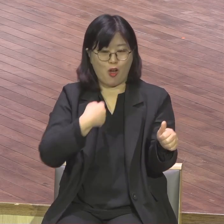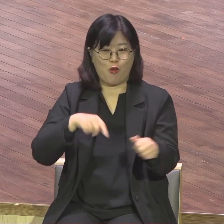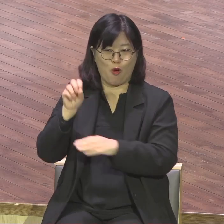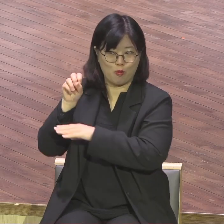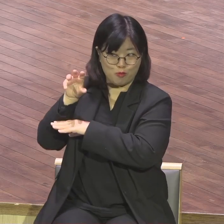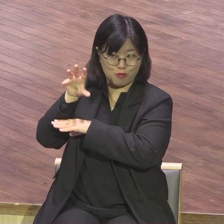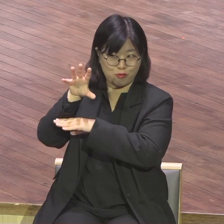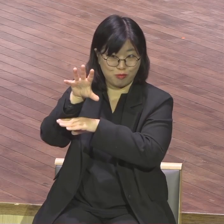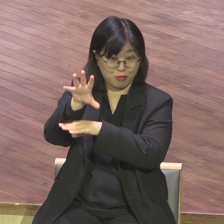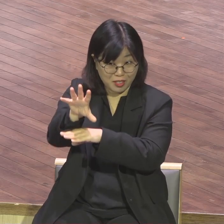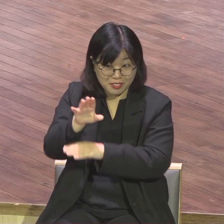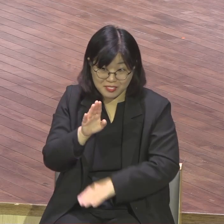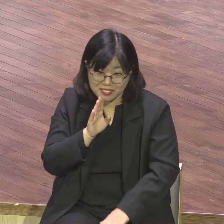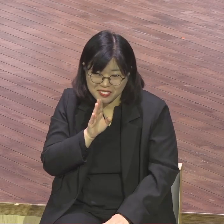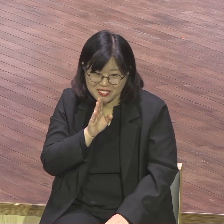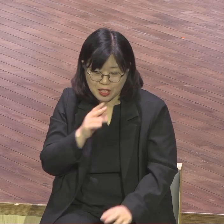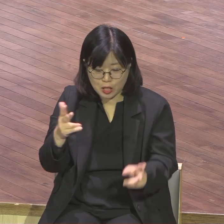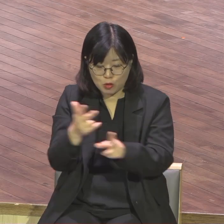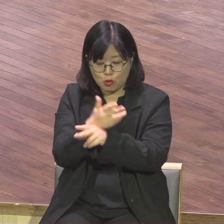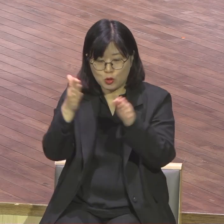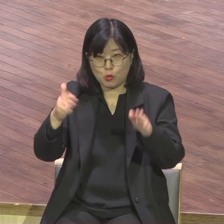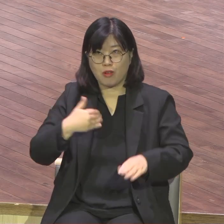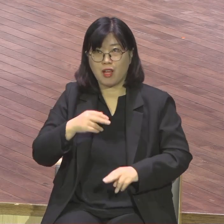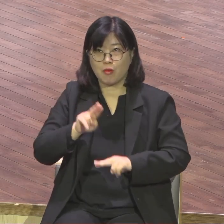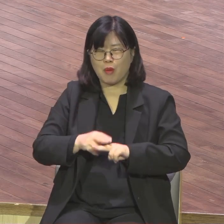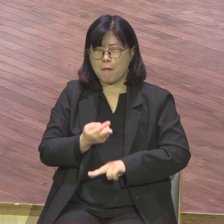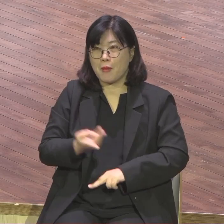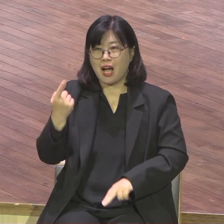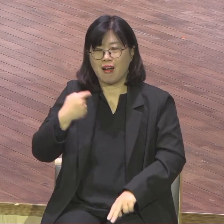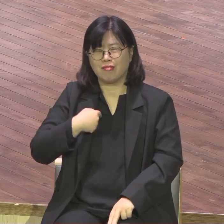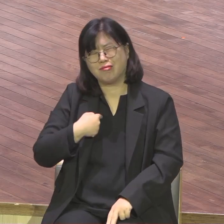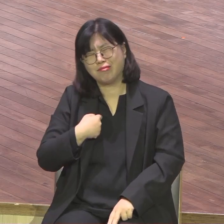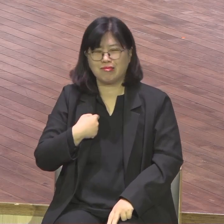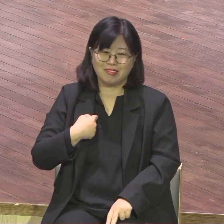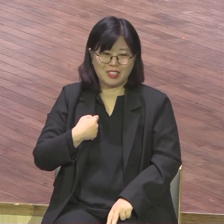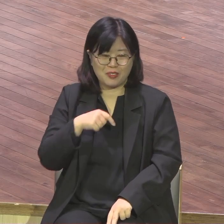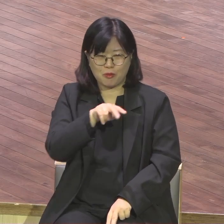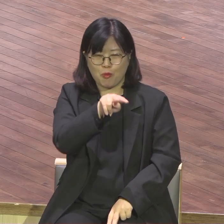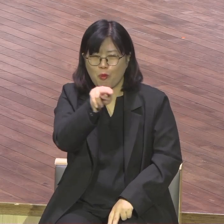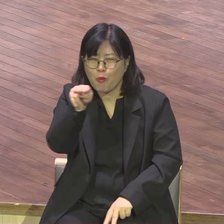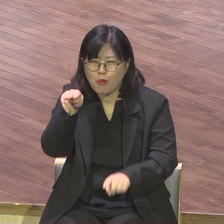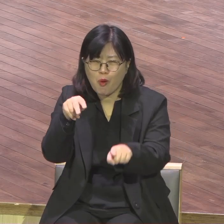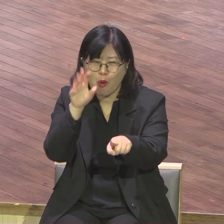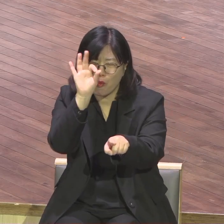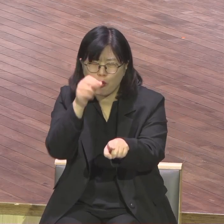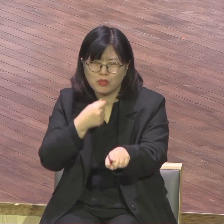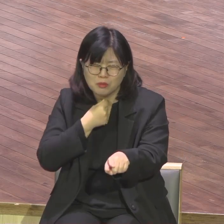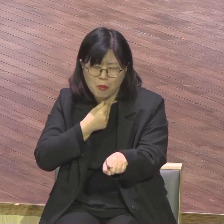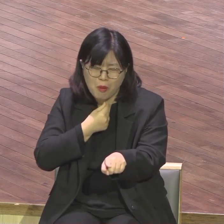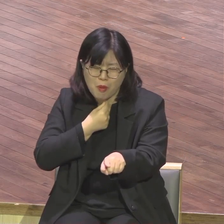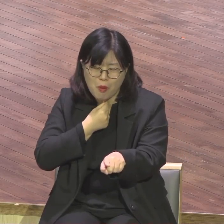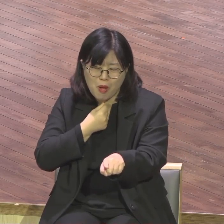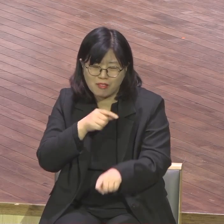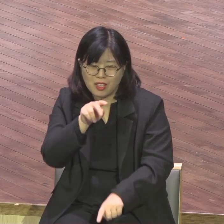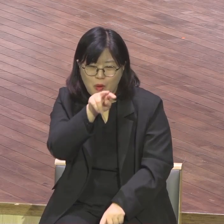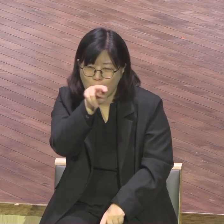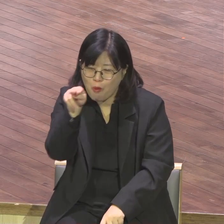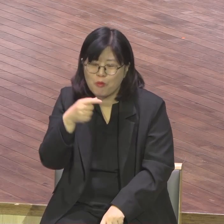엄청 길어 보이고 또 여러분이 보고 싶어서 눈이 아른아른했습니다.